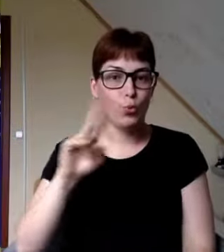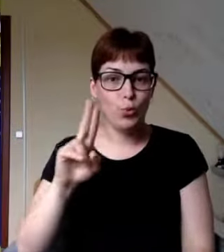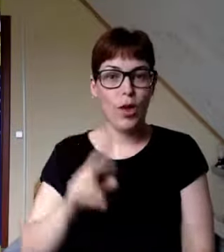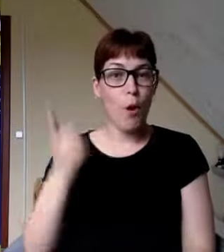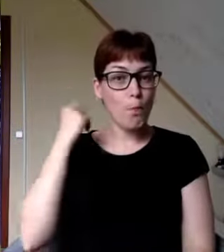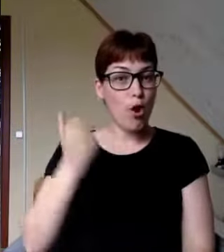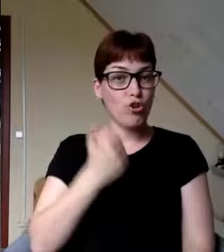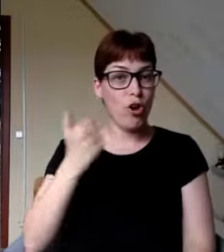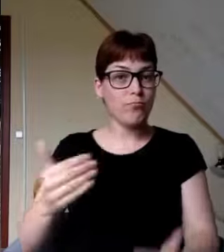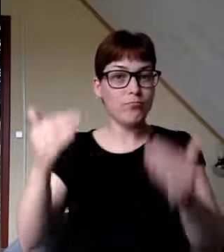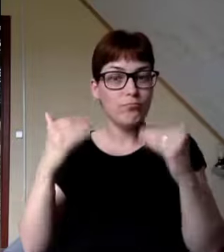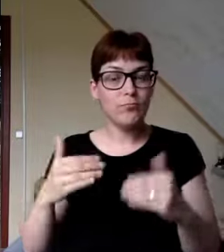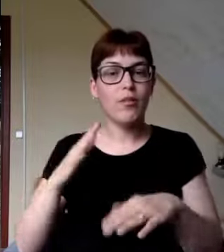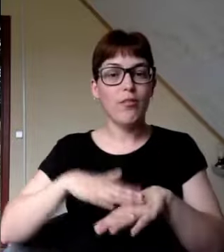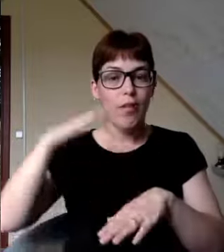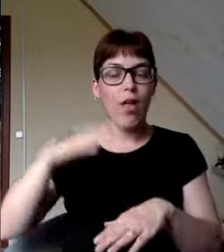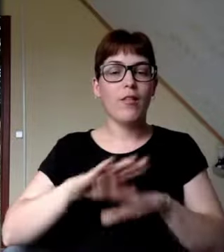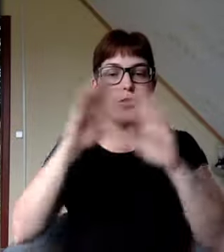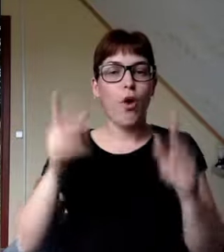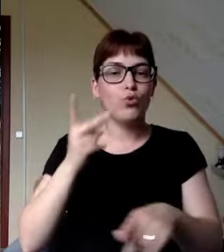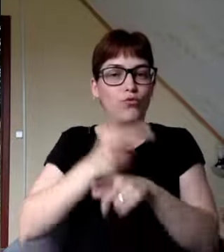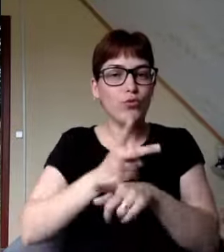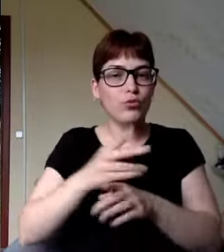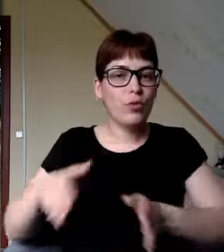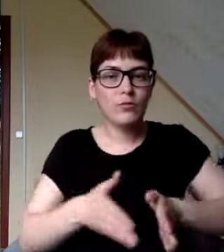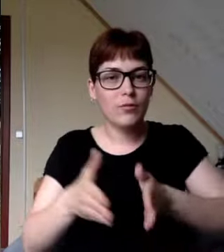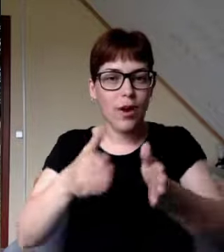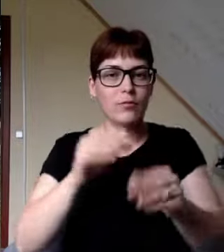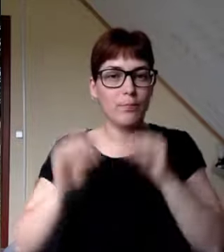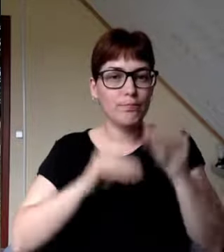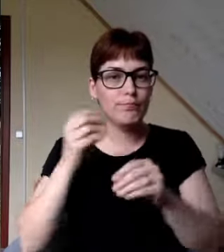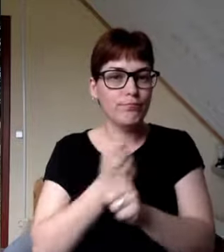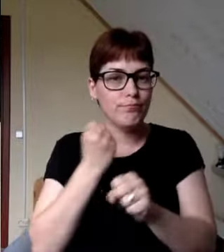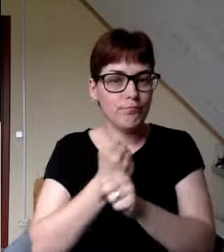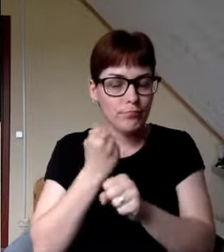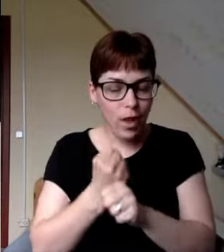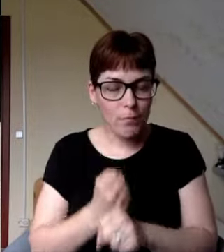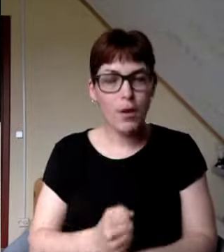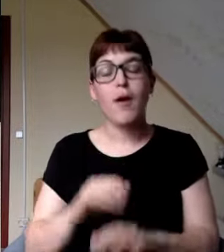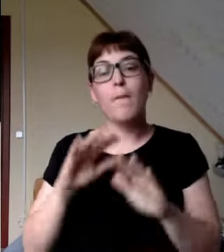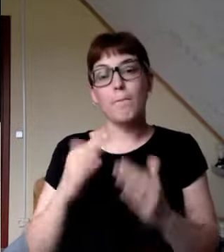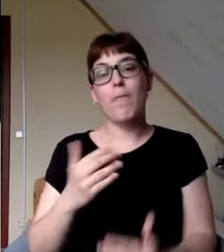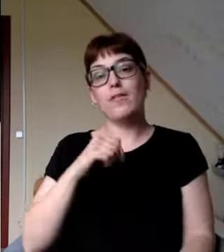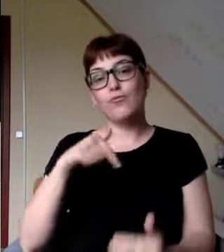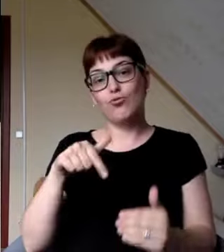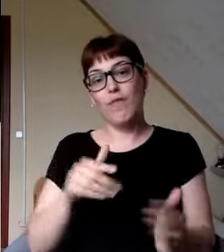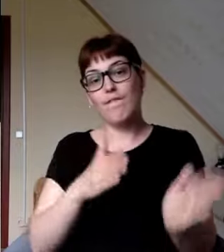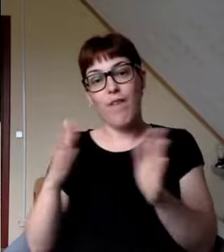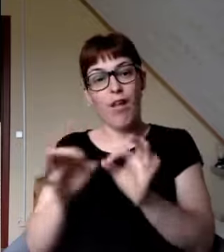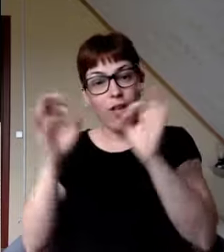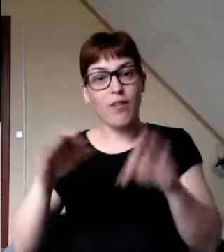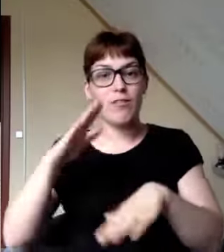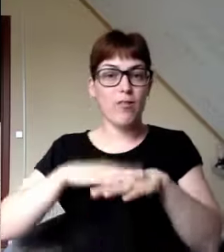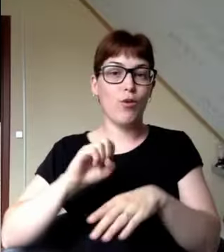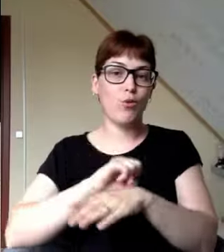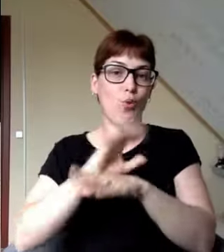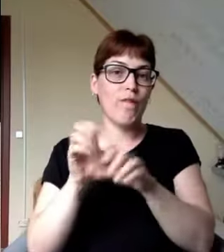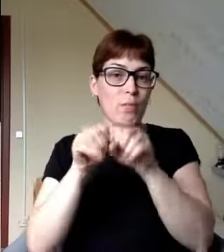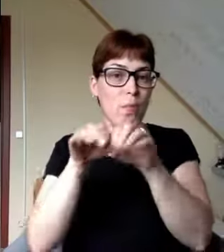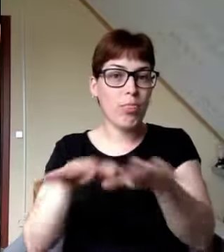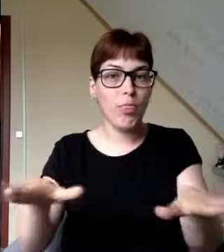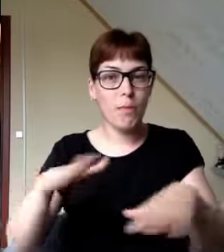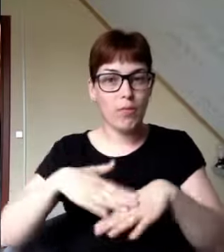funkcionālā trases ceļa izbūmas darbiem. Savukārt šo pavasar vēlāk iesāksies COVID pandēmijas dēļ. Cik